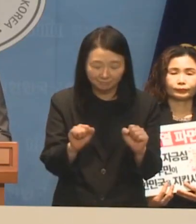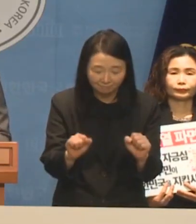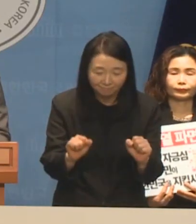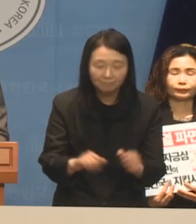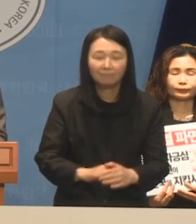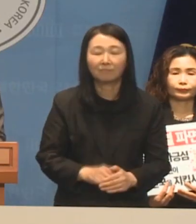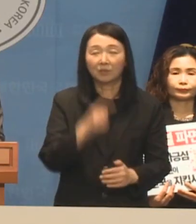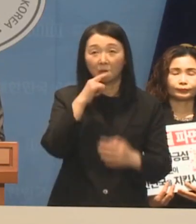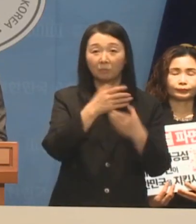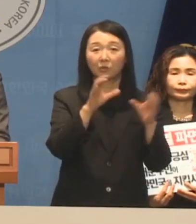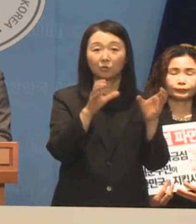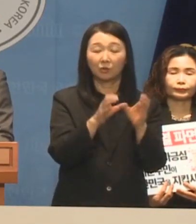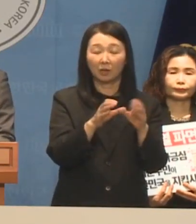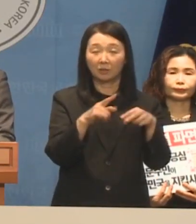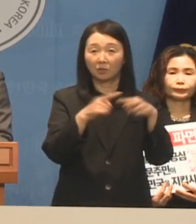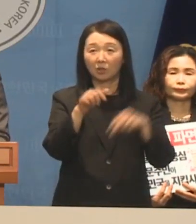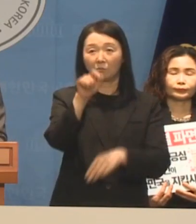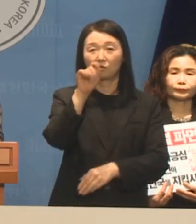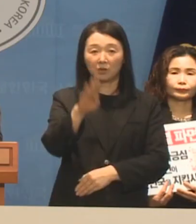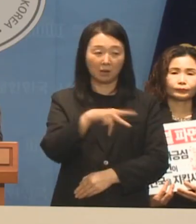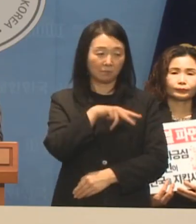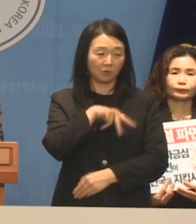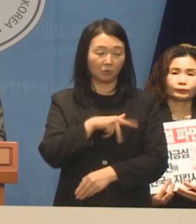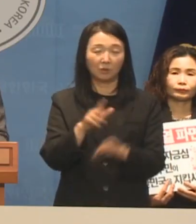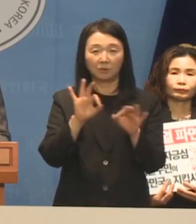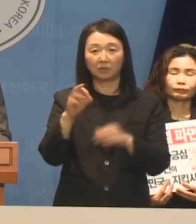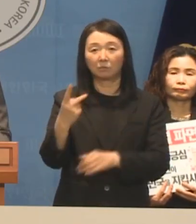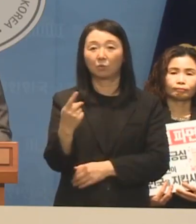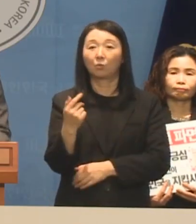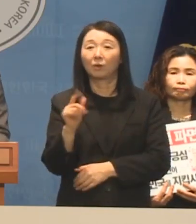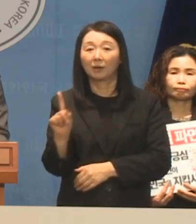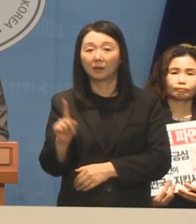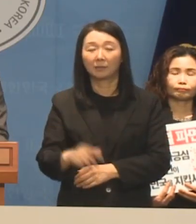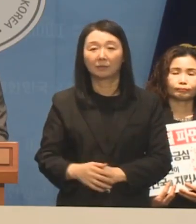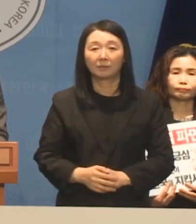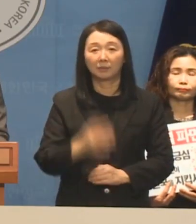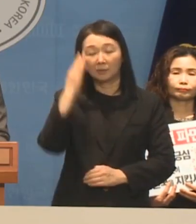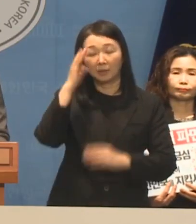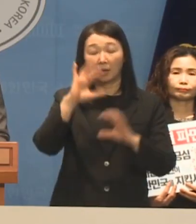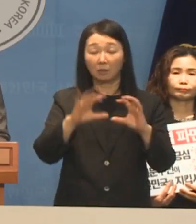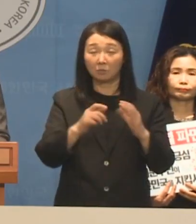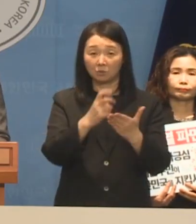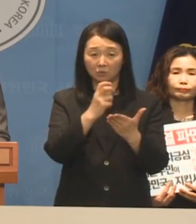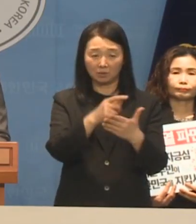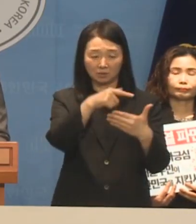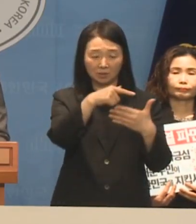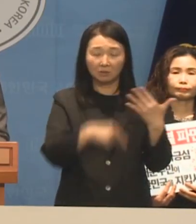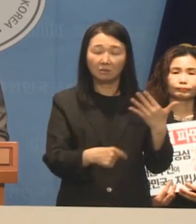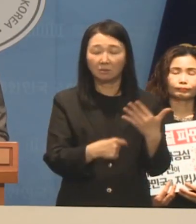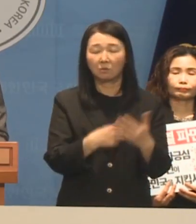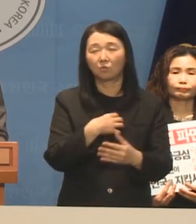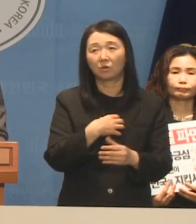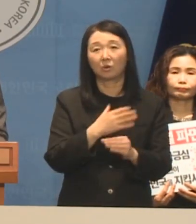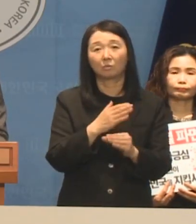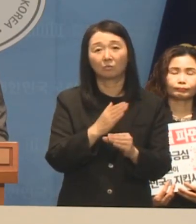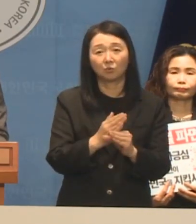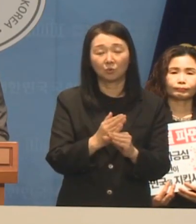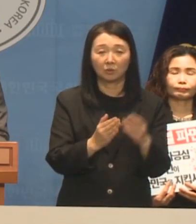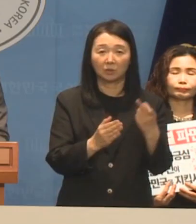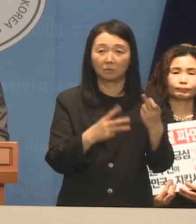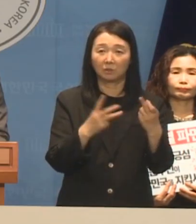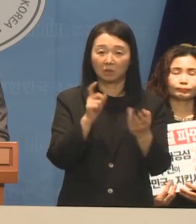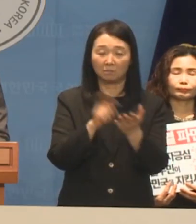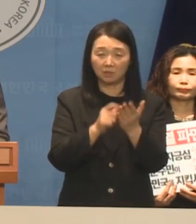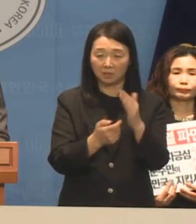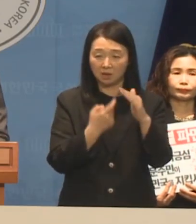안녕하십니까. 더불어민주당 서대문갑 국회의원 김동아입니다. 대한민국 헌정 질서가 최대 위기입니다. 12.3